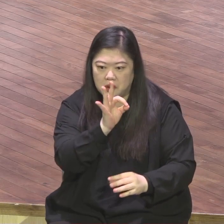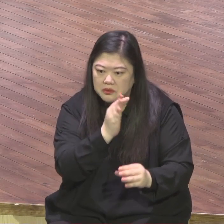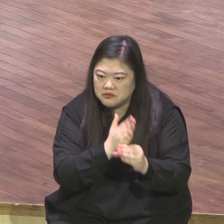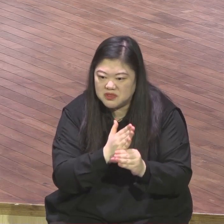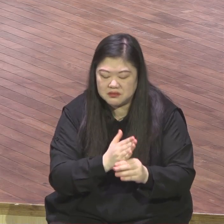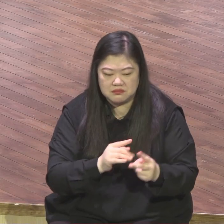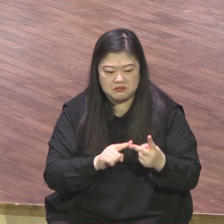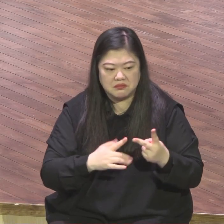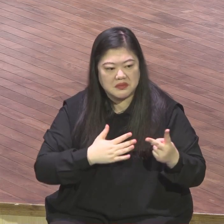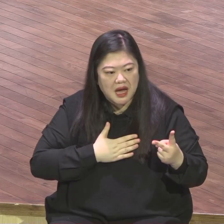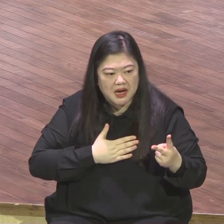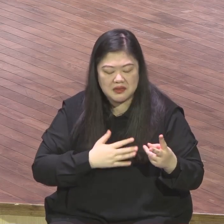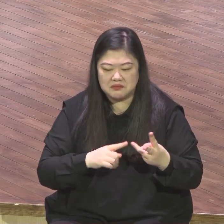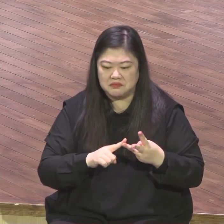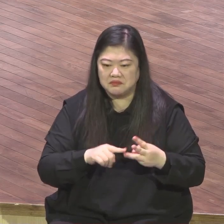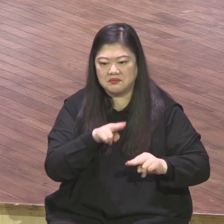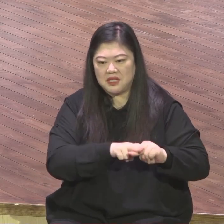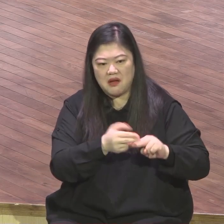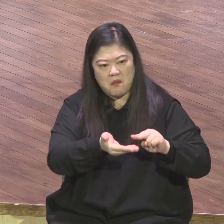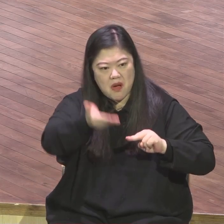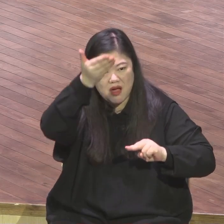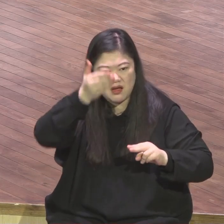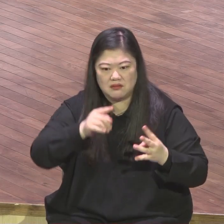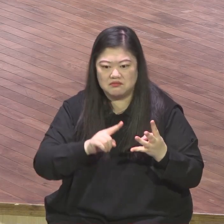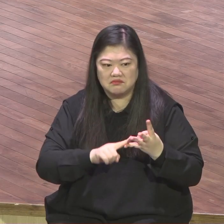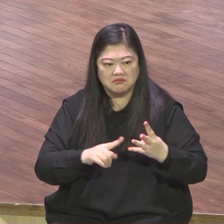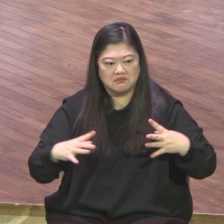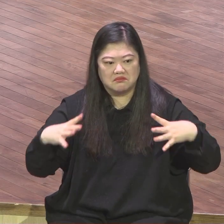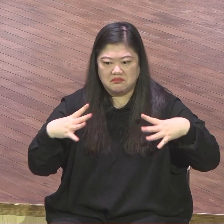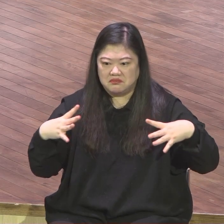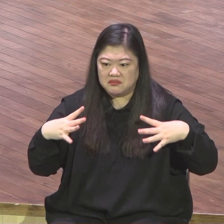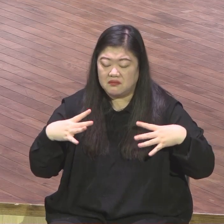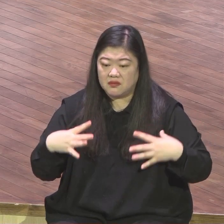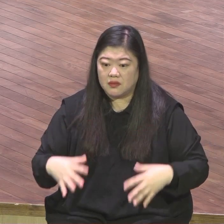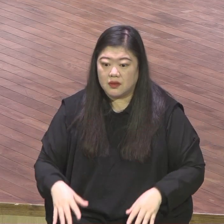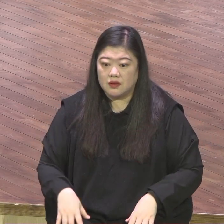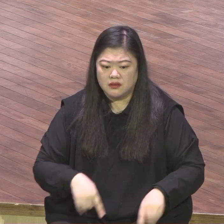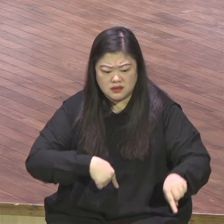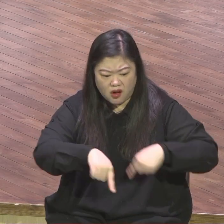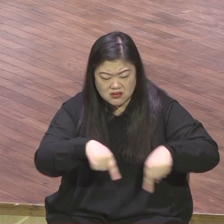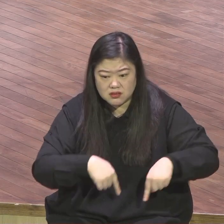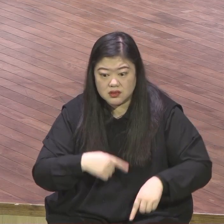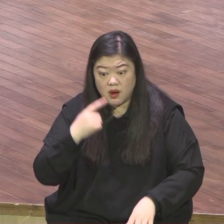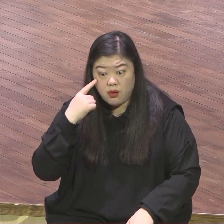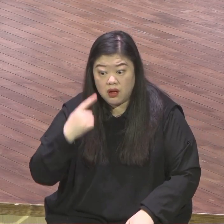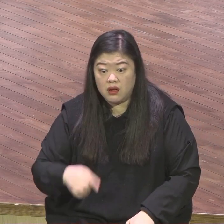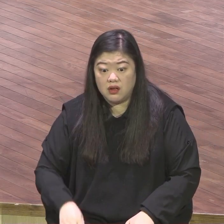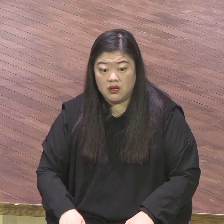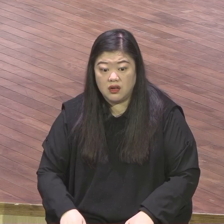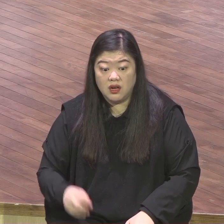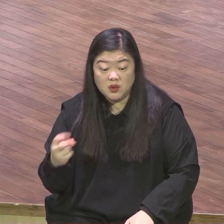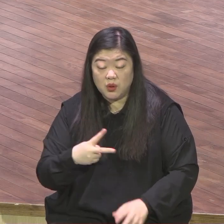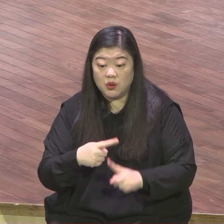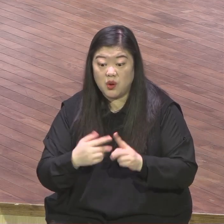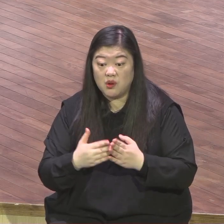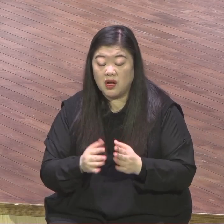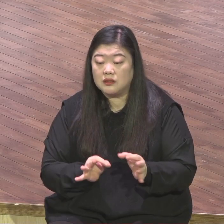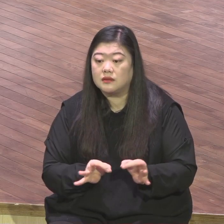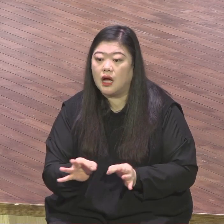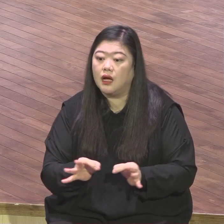중심입니다. 세상 성공 중심입니다. 교회 안에 들어와가지고 장사합니다. 교인들 대상으로